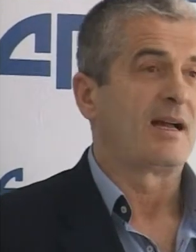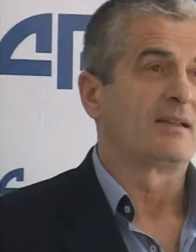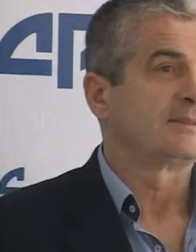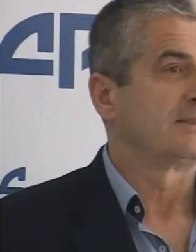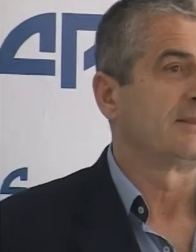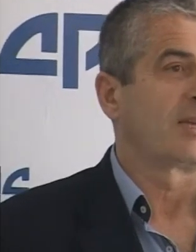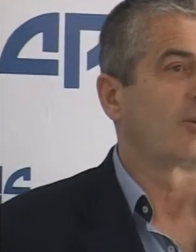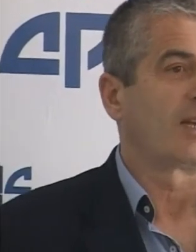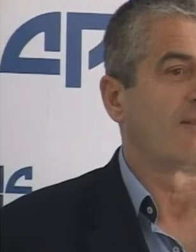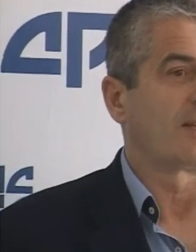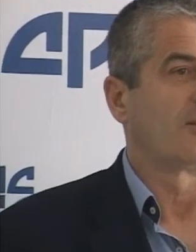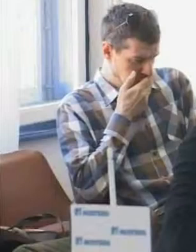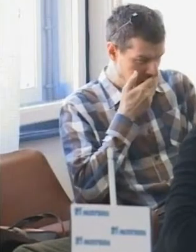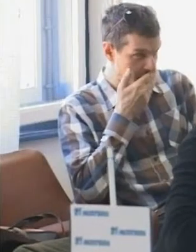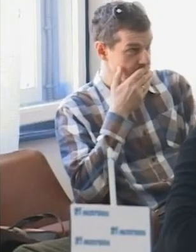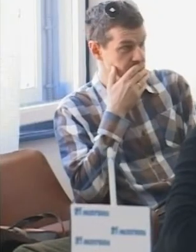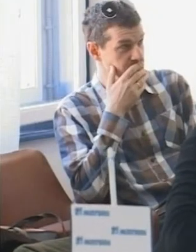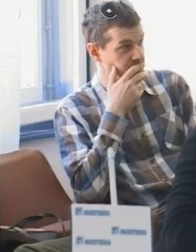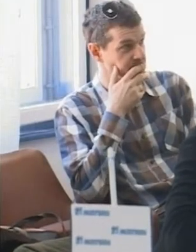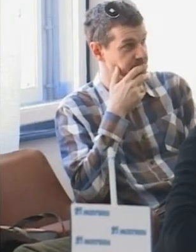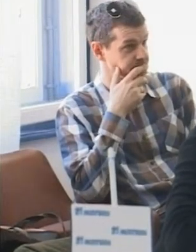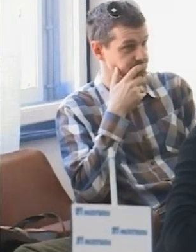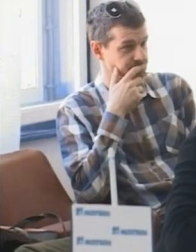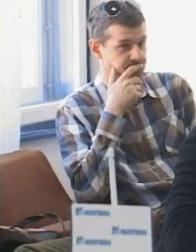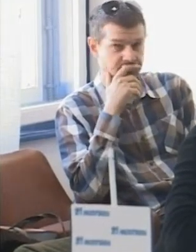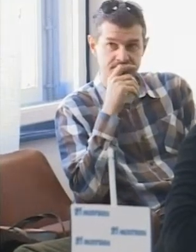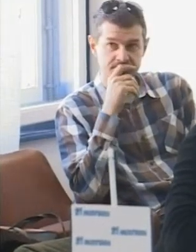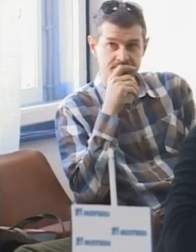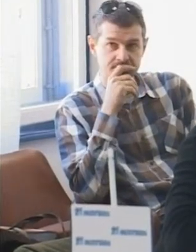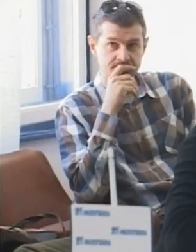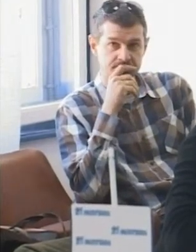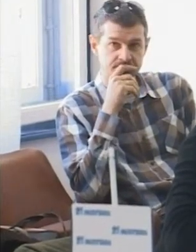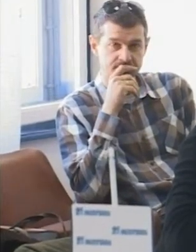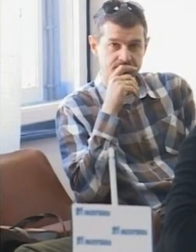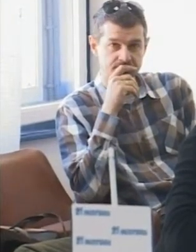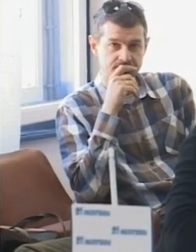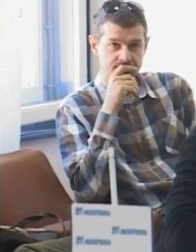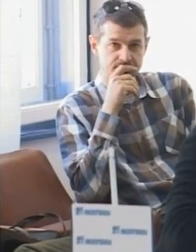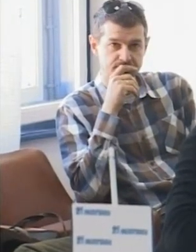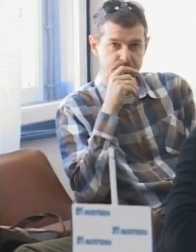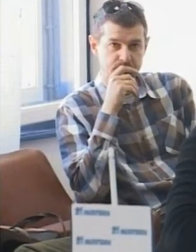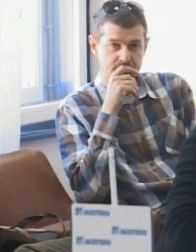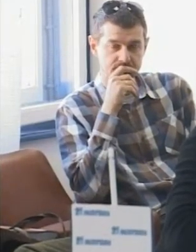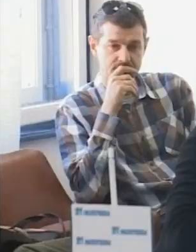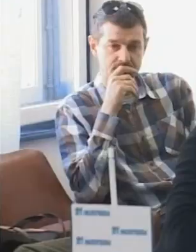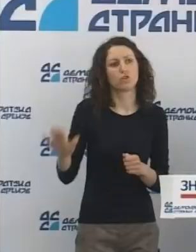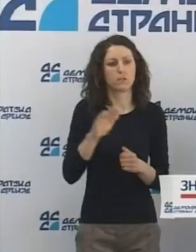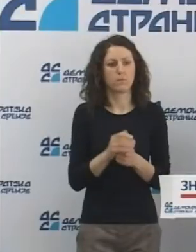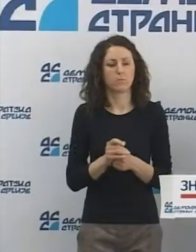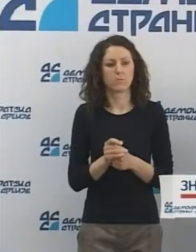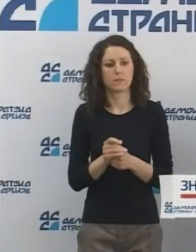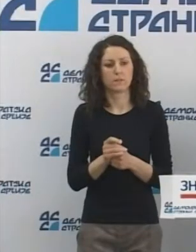članovi Demokratske stranke Srbije u toku predizborne kampanje nisu samo izlagali svoj program, nego i razgovarali sa građanima i slušali